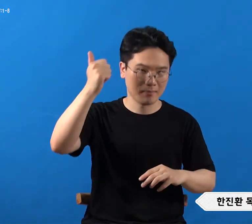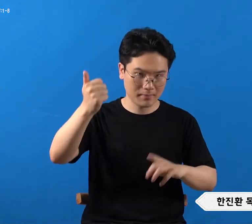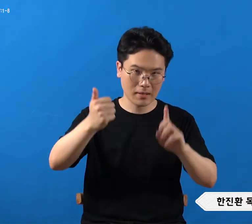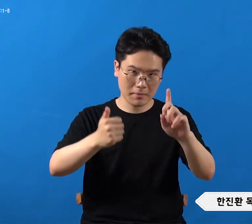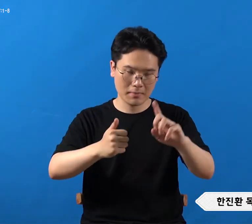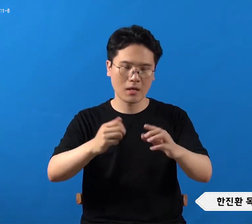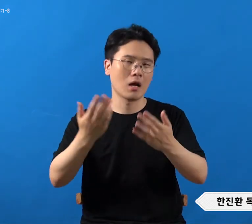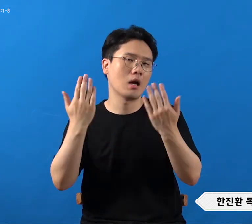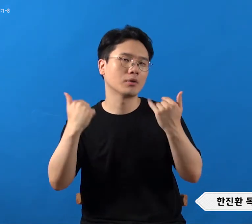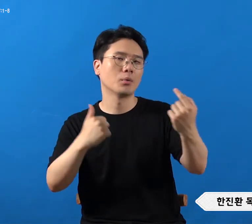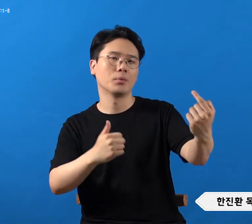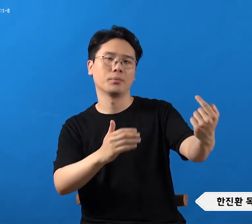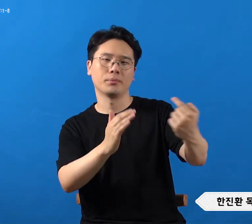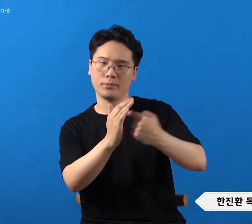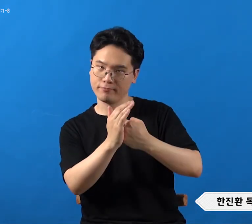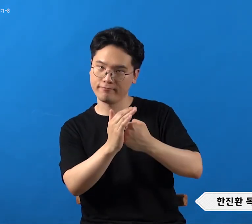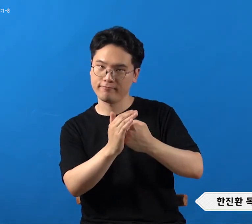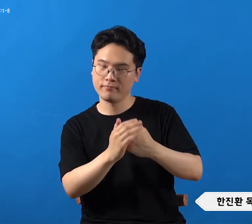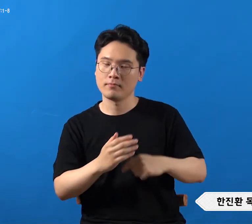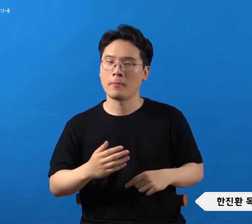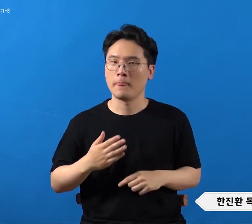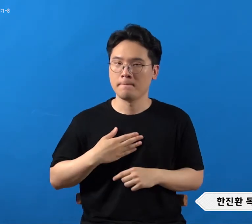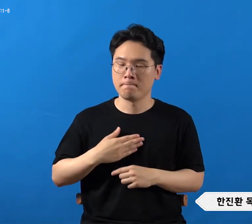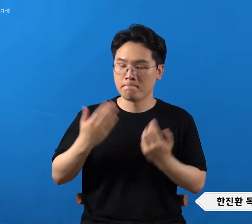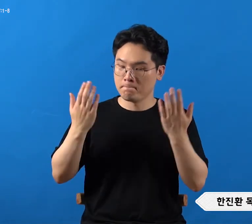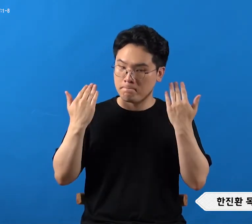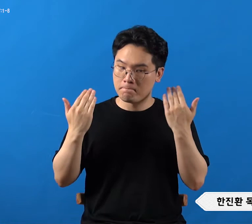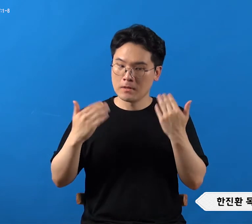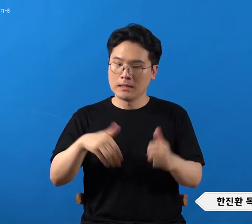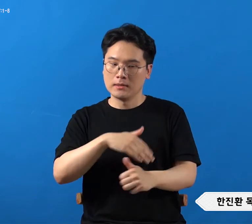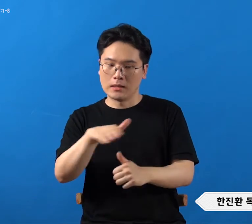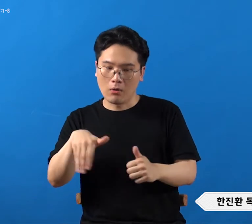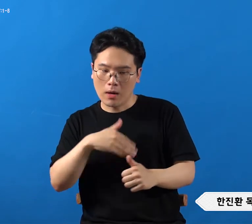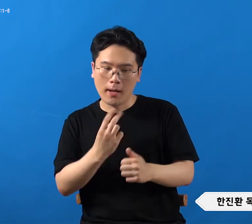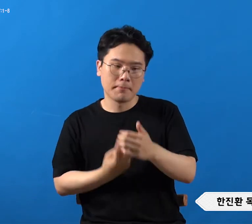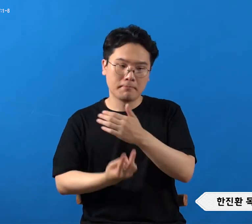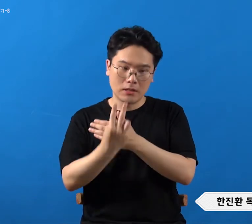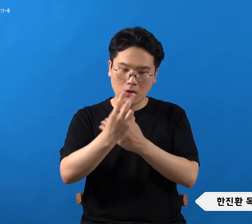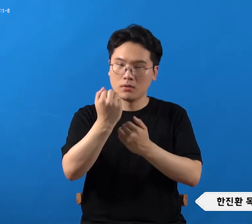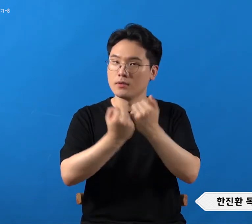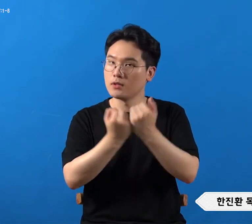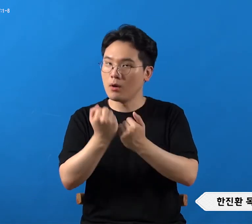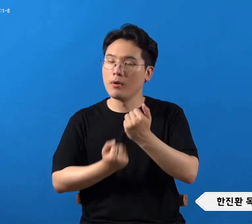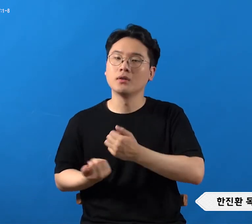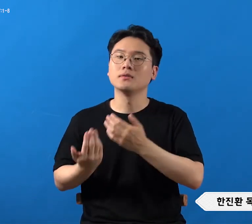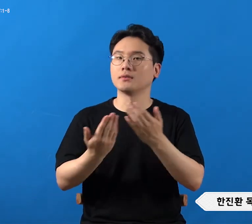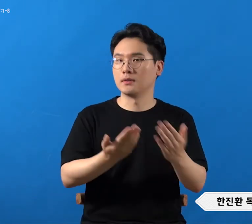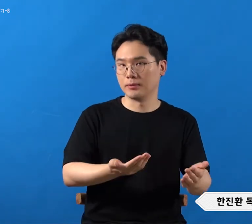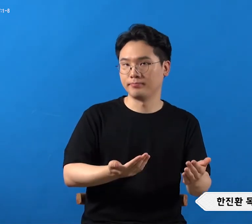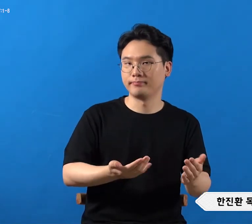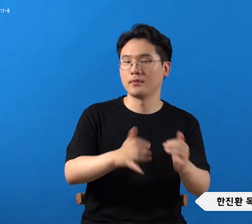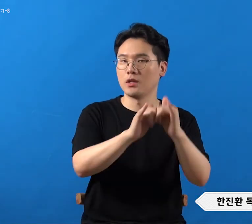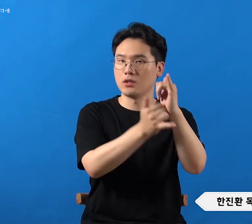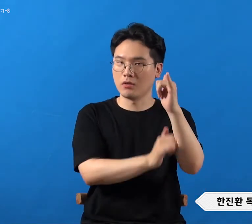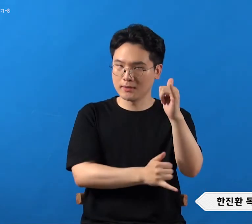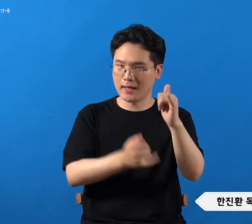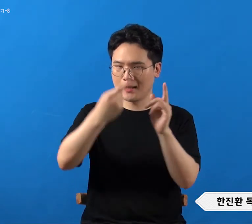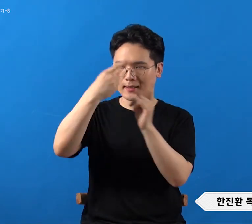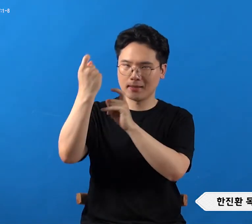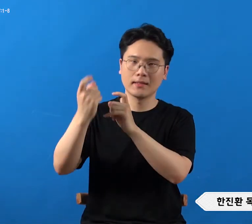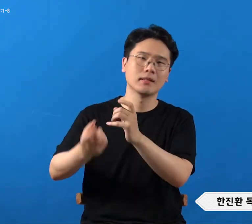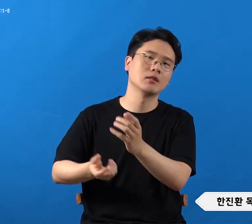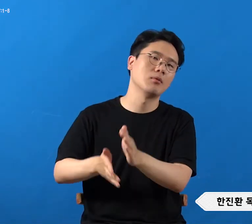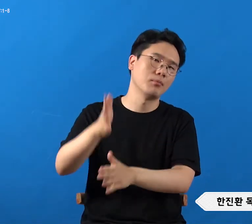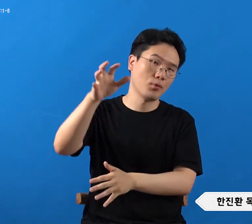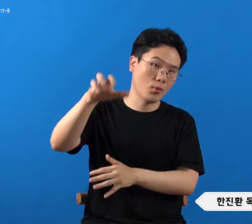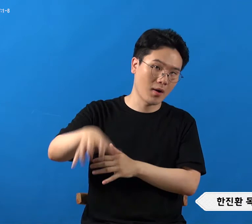방문했습니다. 제가 학교의 현황과 비전 이렇게 설명을 하면서 역사기념관에 대한